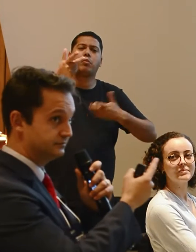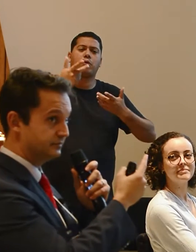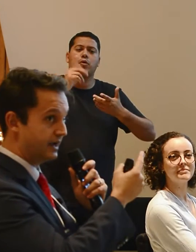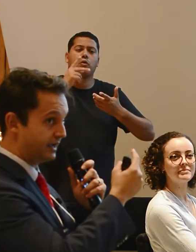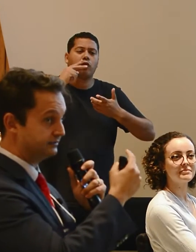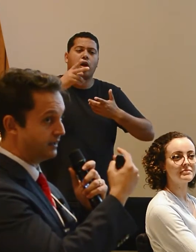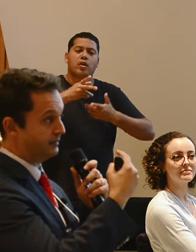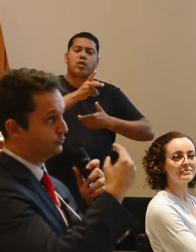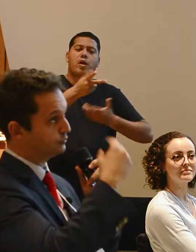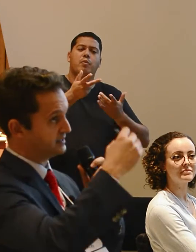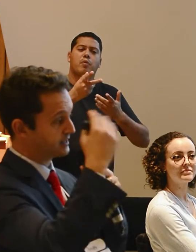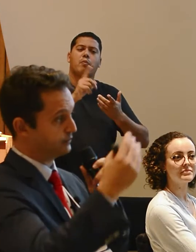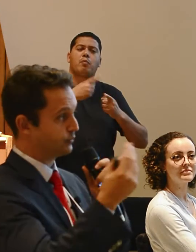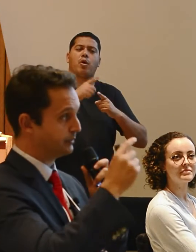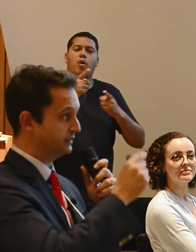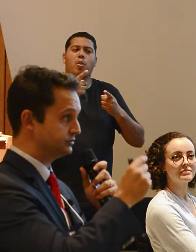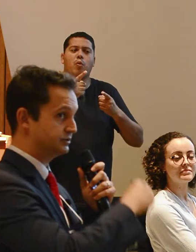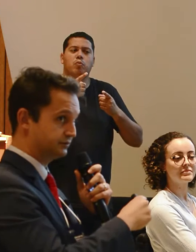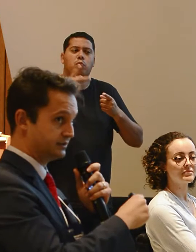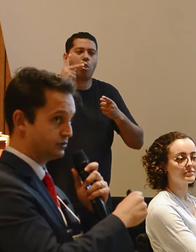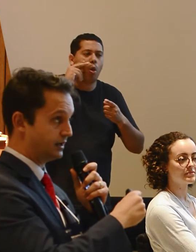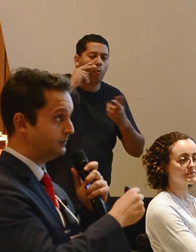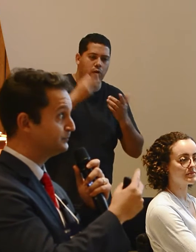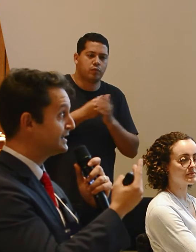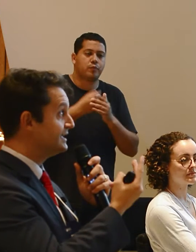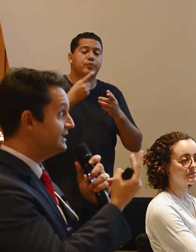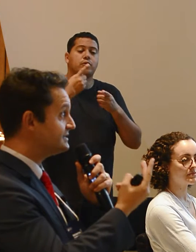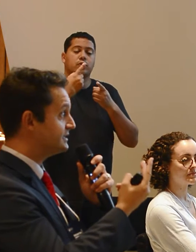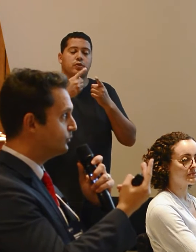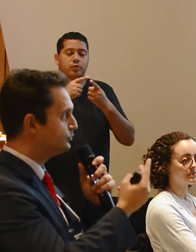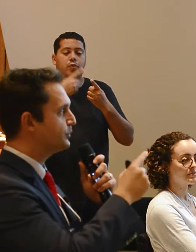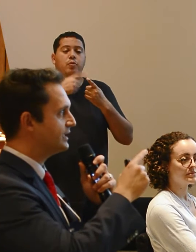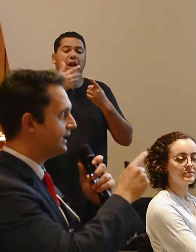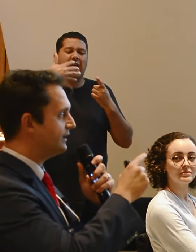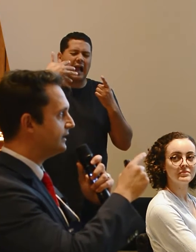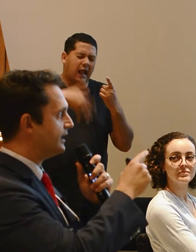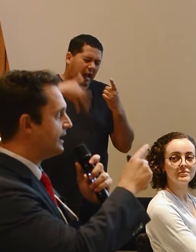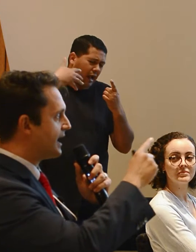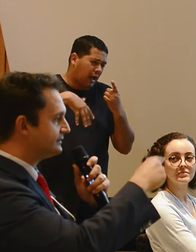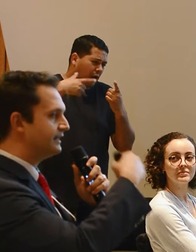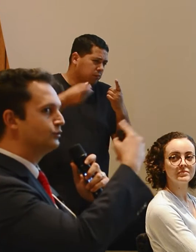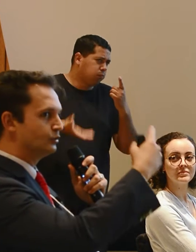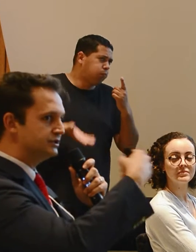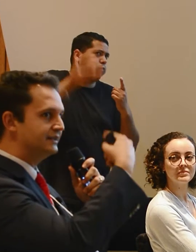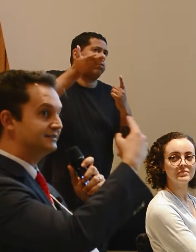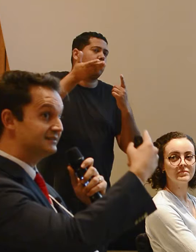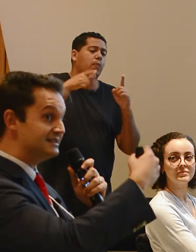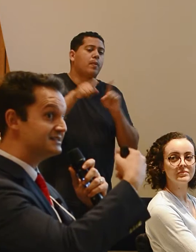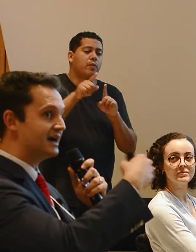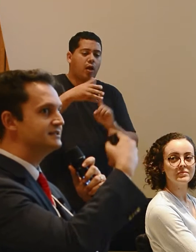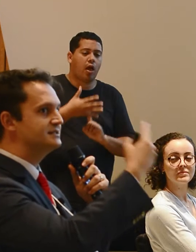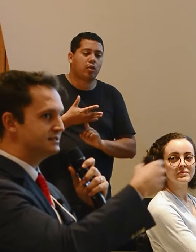caro, é muito mais caro que um aparelho auditivo tradicional. E segundo, porque a tecnologia